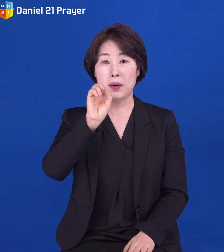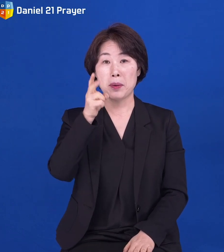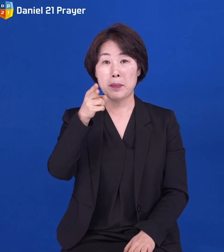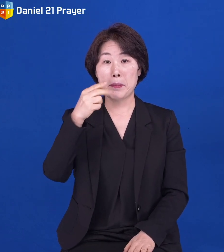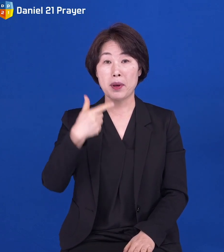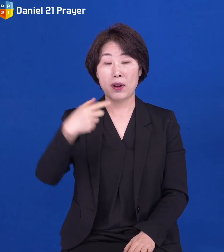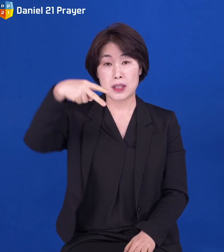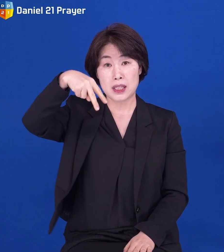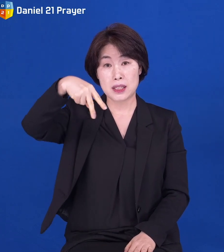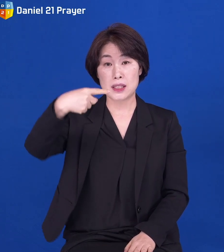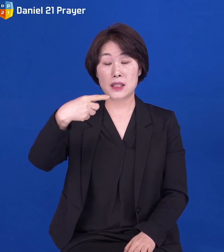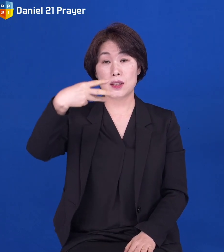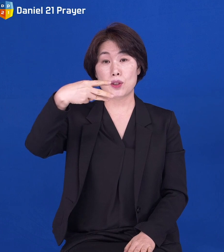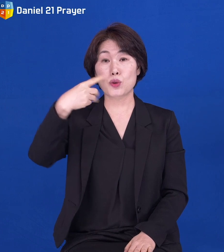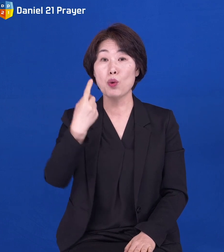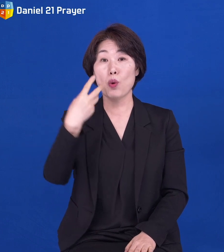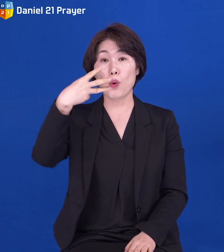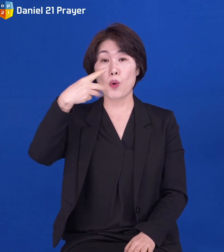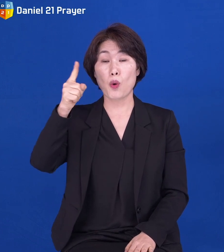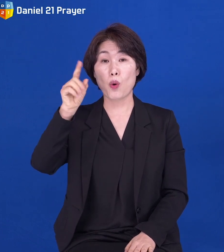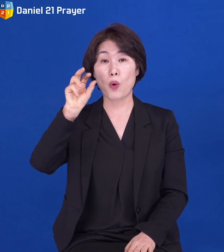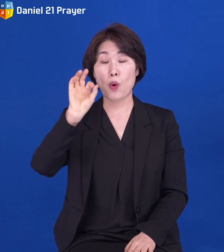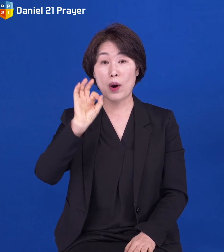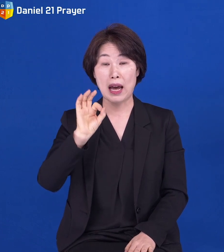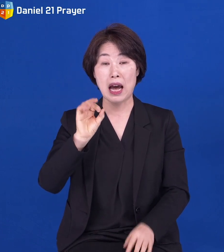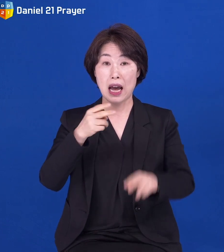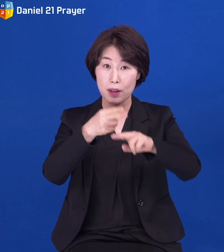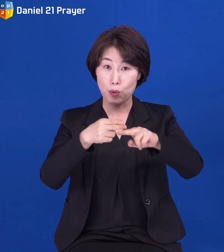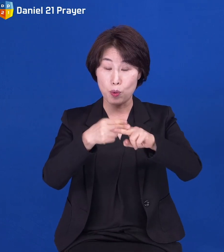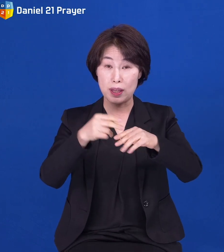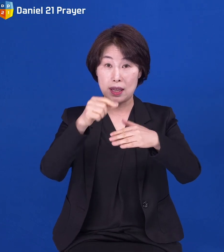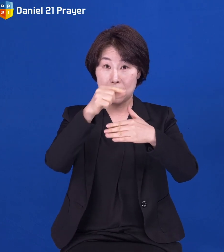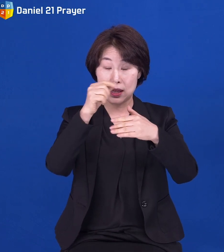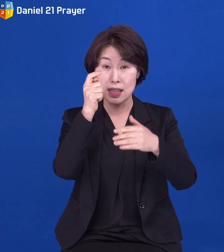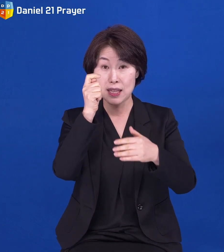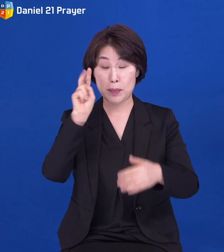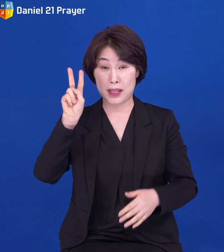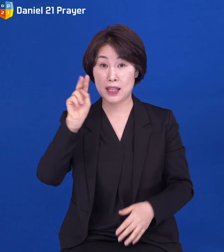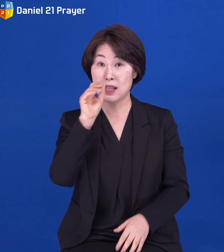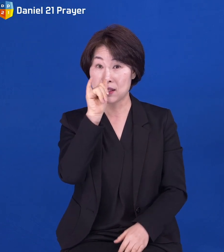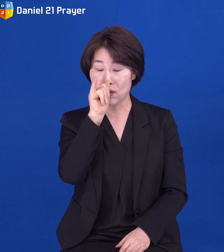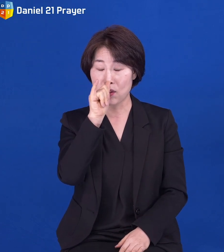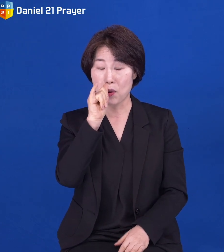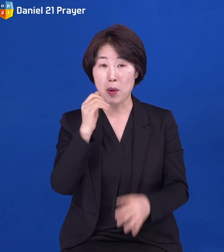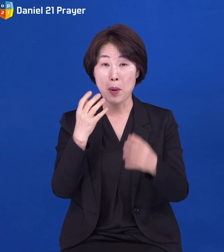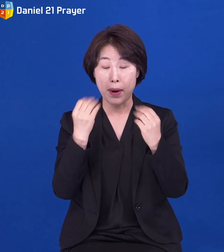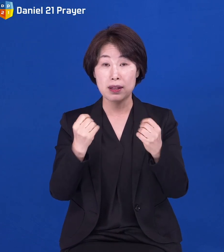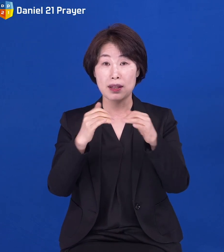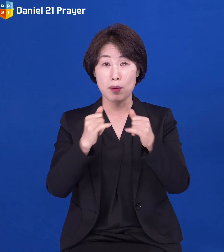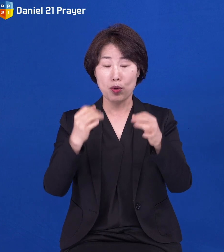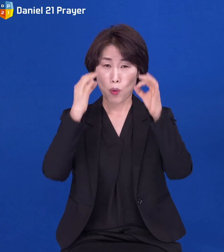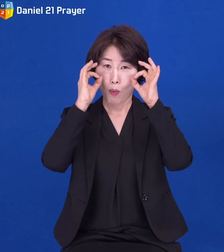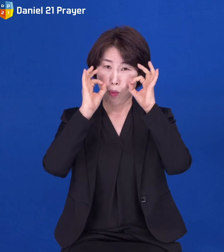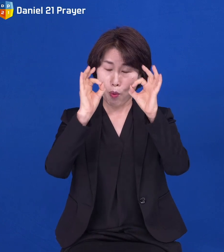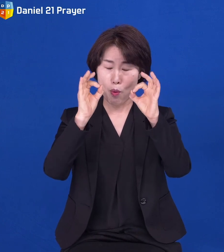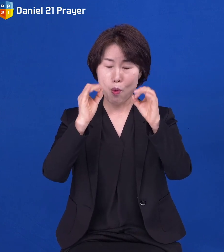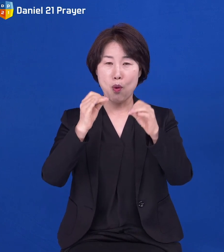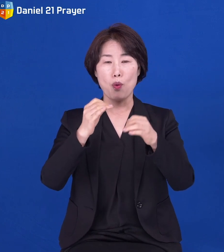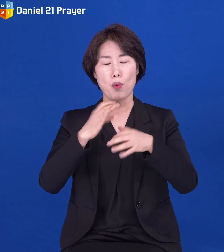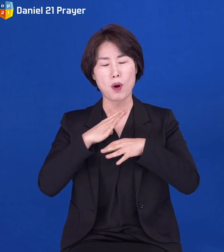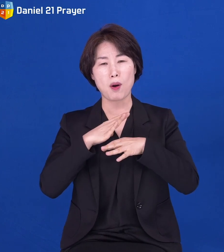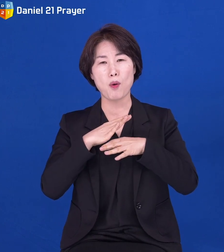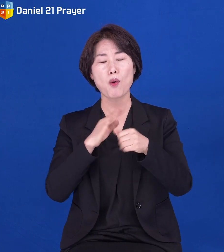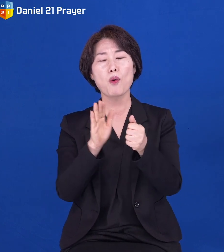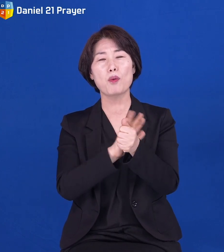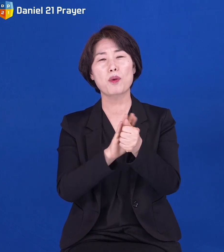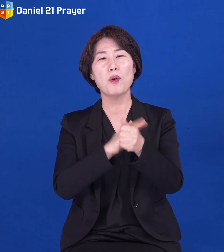그 매체를 통해서 저희 아이들을 좀 공개를 함으로써 많은 분들이 많이 놀라시기도 하고 또 많은 분들이 위로를